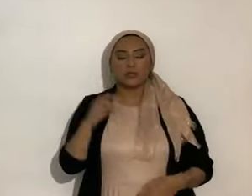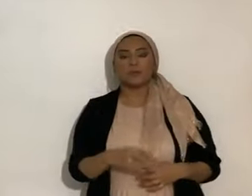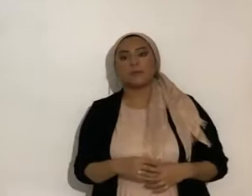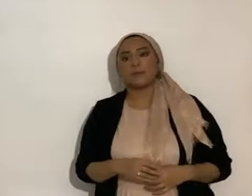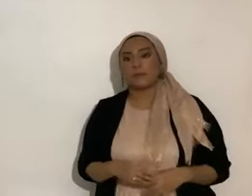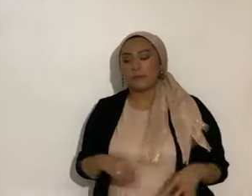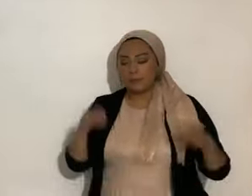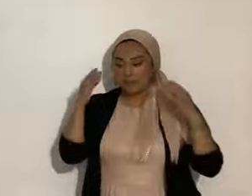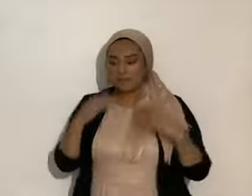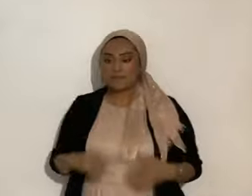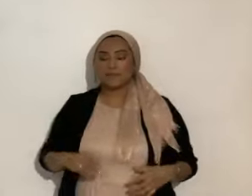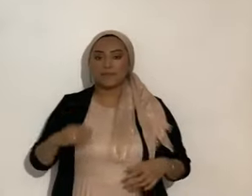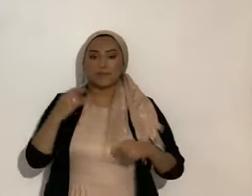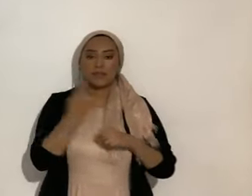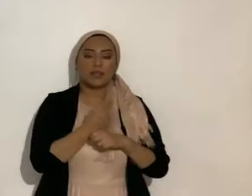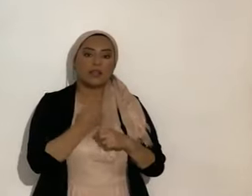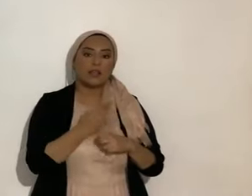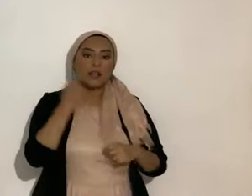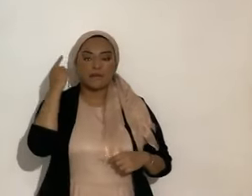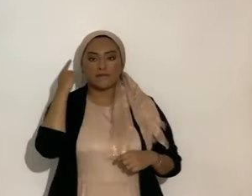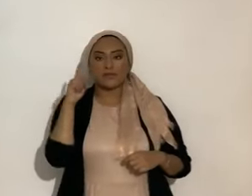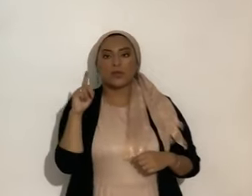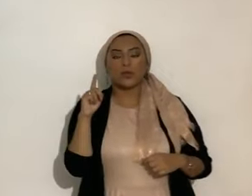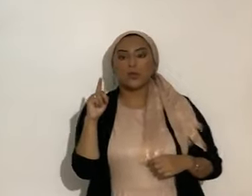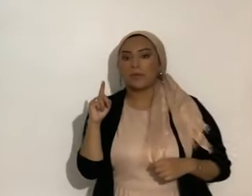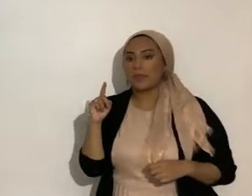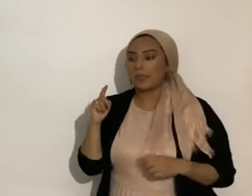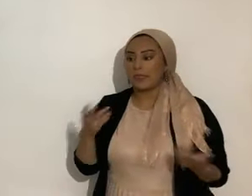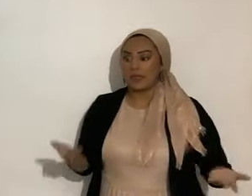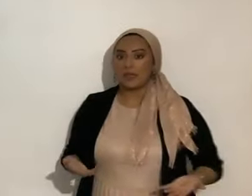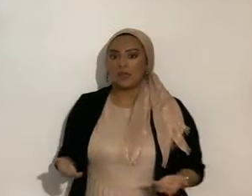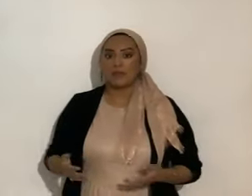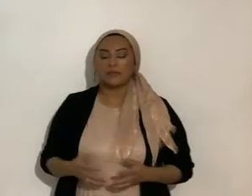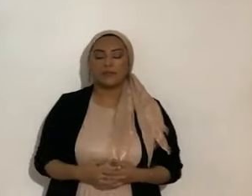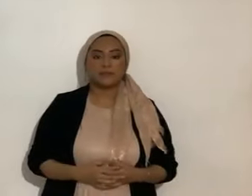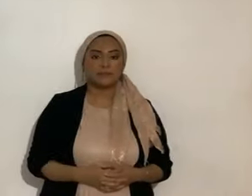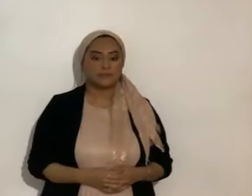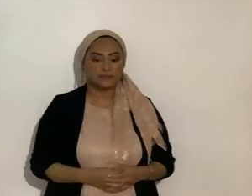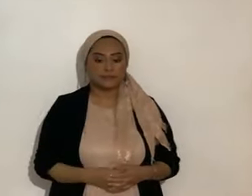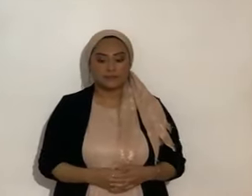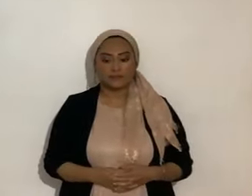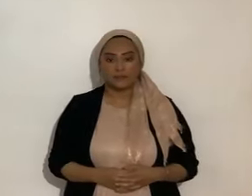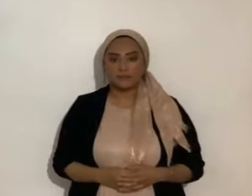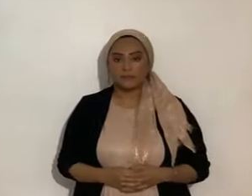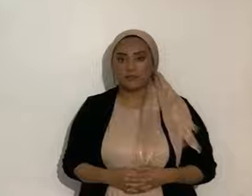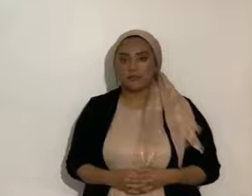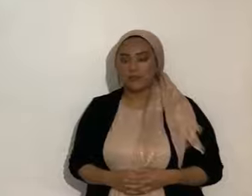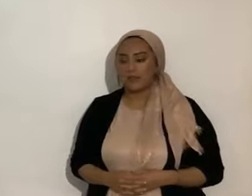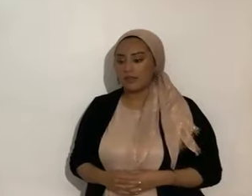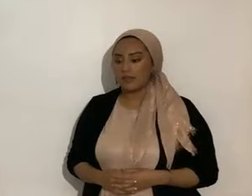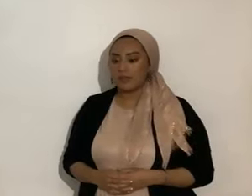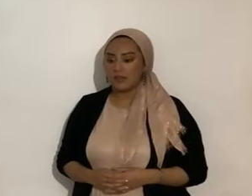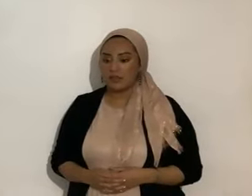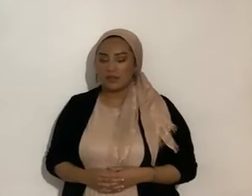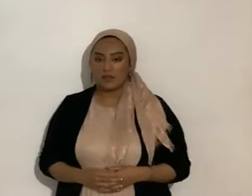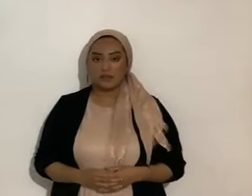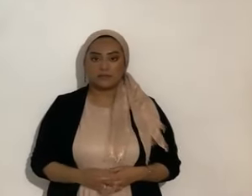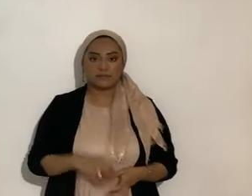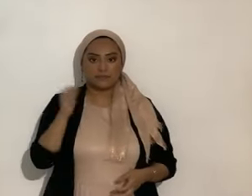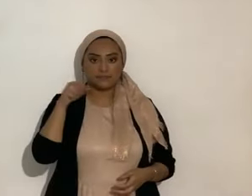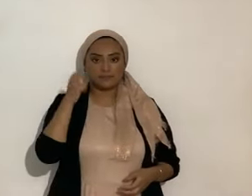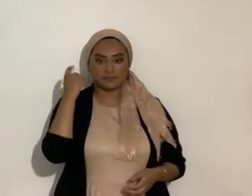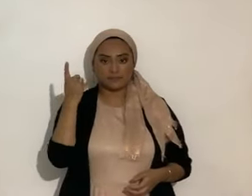el ojo físico sirve para aquí, para las cosas de la tierra, para la tercera dimensión. ¿Sí me